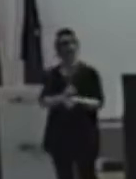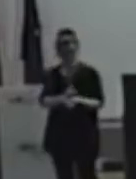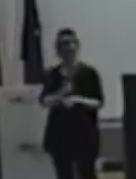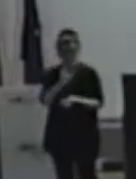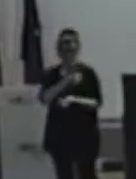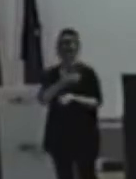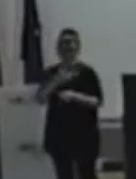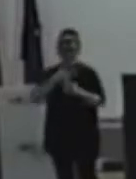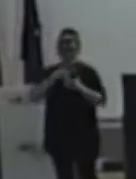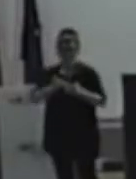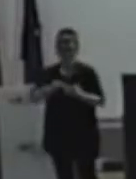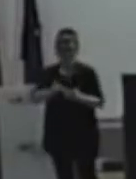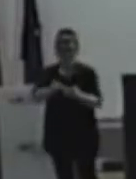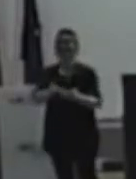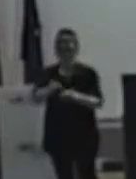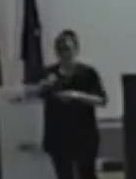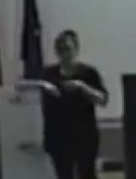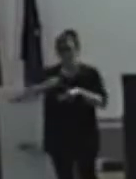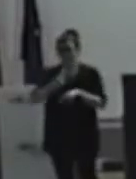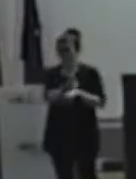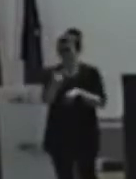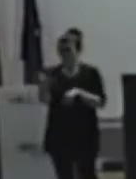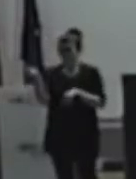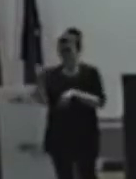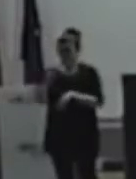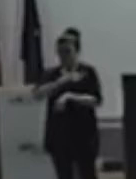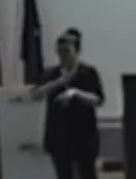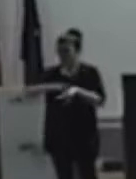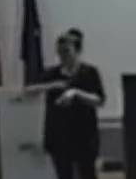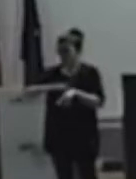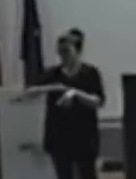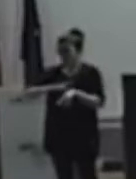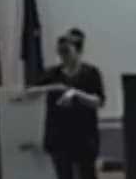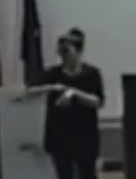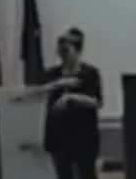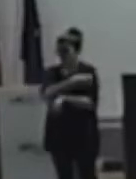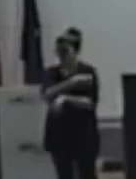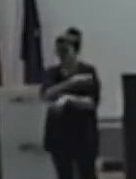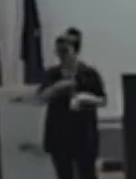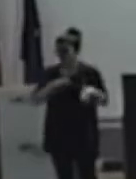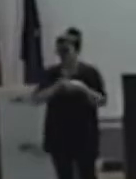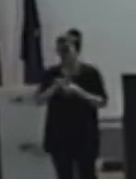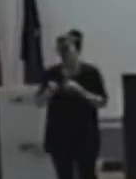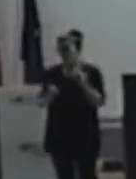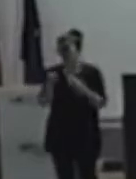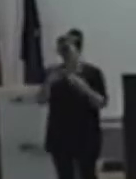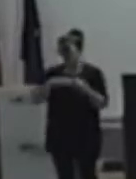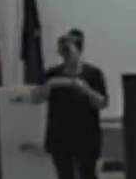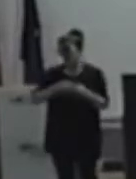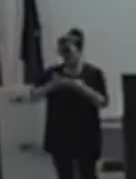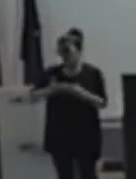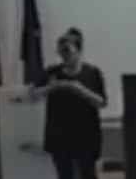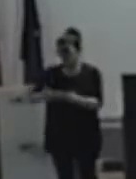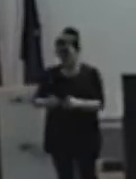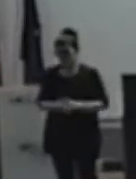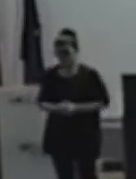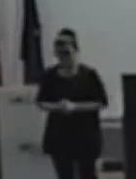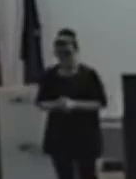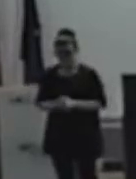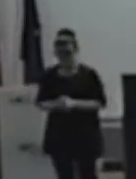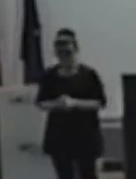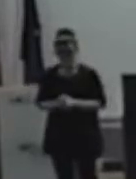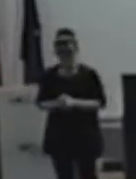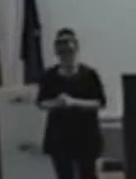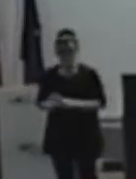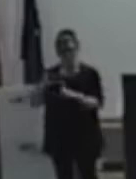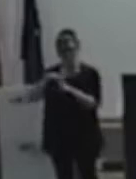de cada paciente pues será un tiempo determinado en aquellos dispositivos que sí que se pueden alargar un poquito más de tiempo. Bueno, en